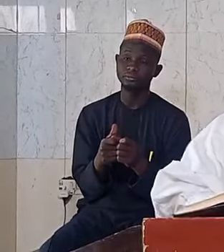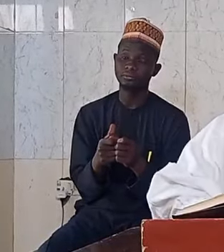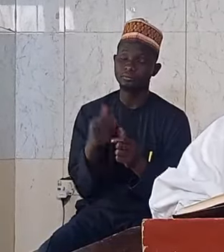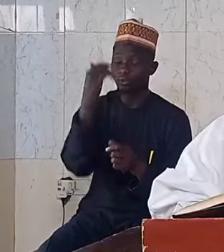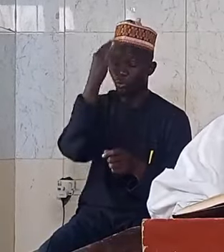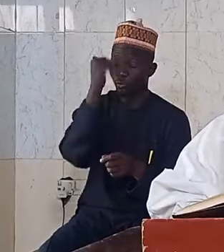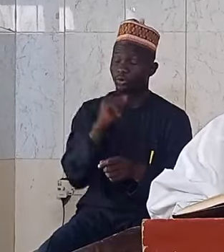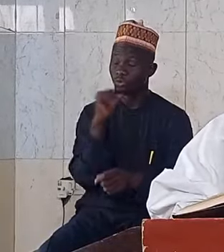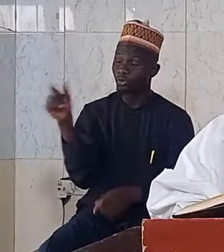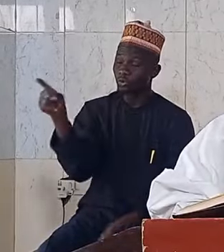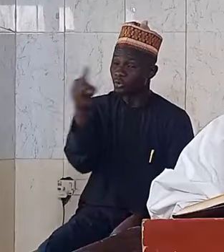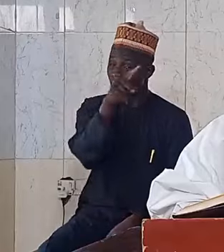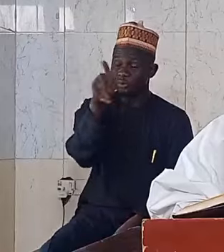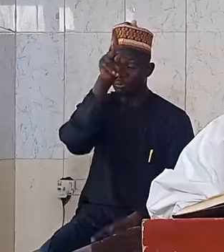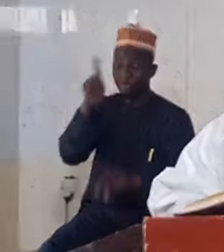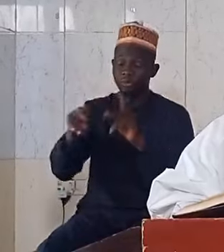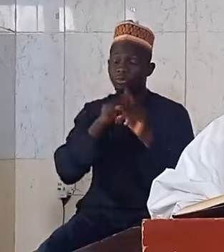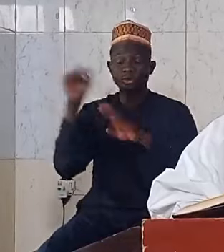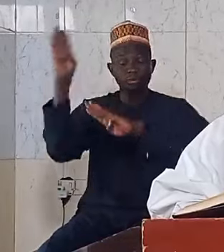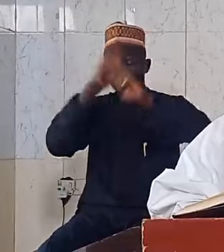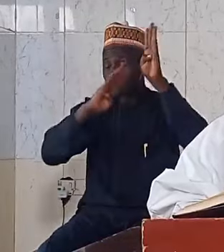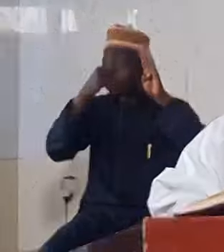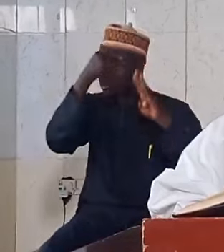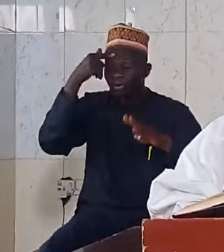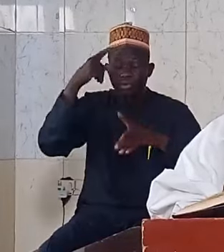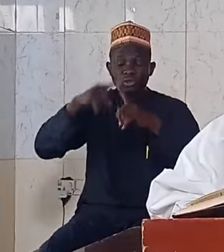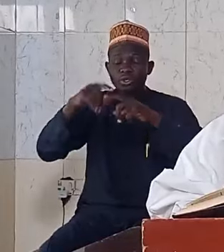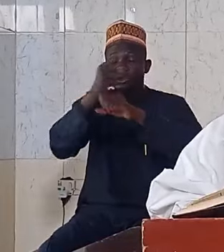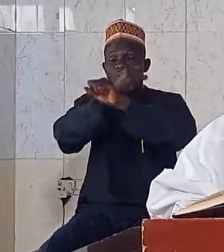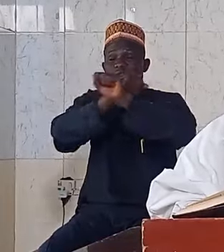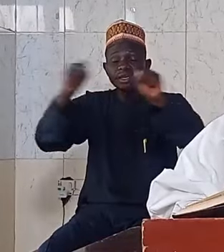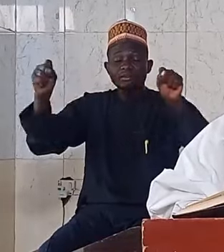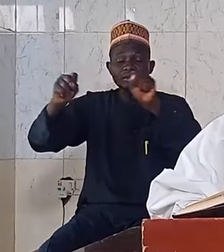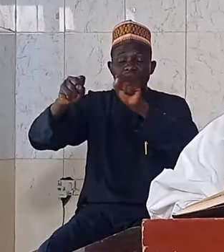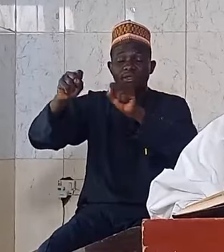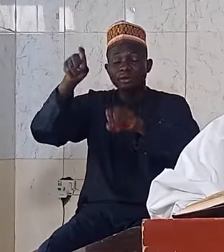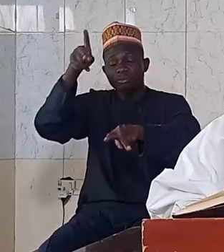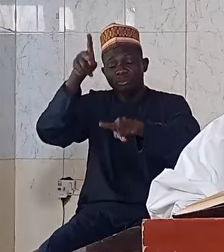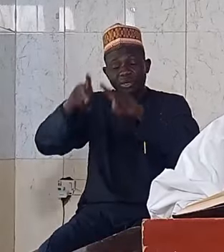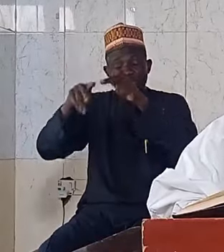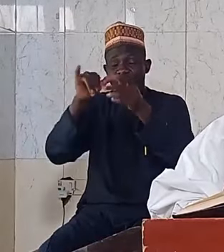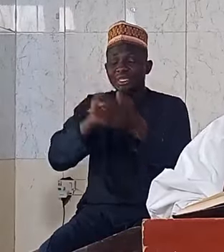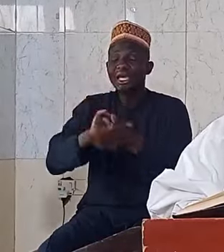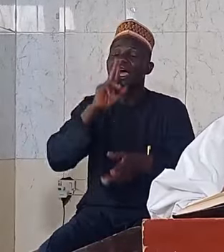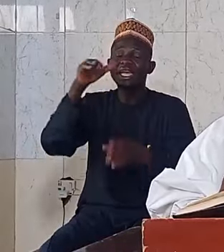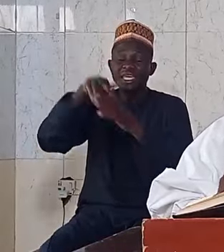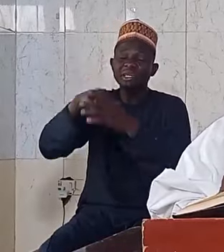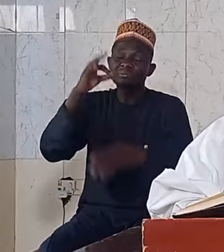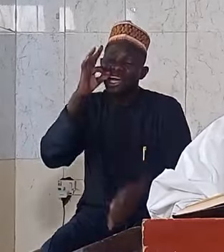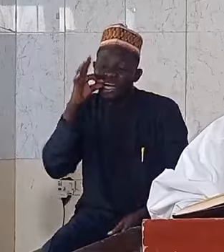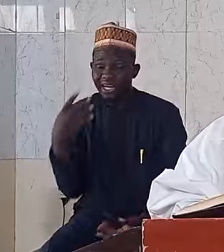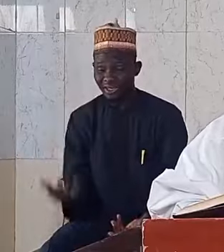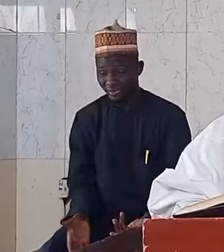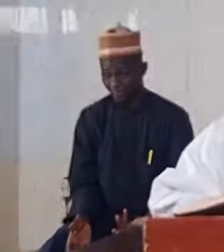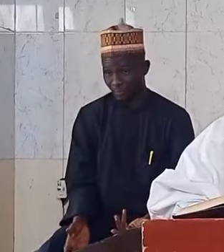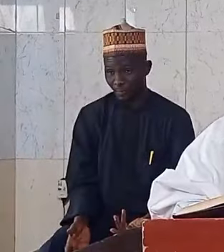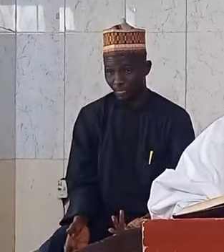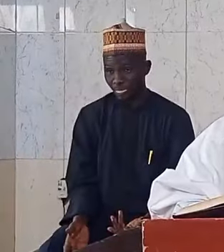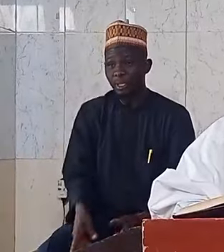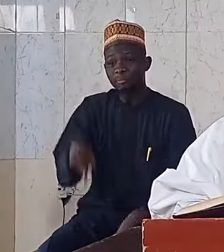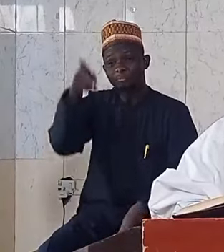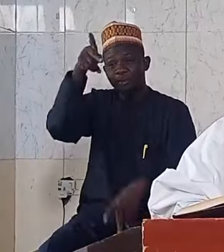me zai hana ba za ku yi yaƙi ba ba za ku yi jihadi ba a hanyar Allah kuma ku yi domin